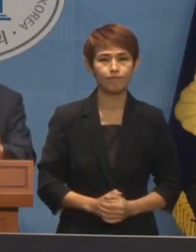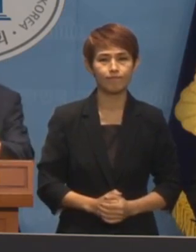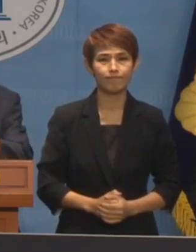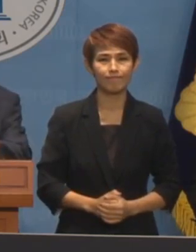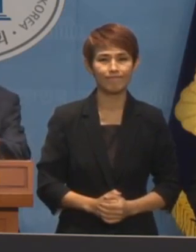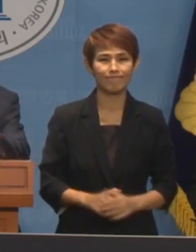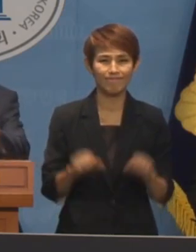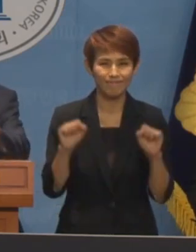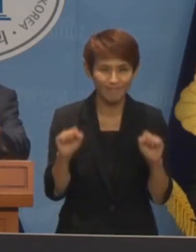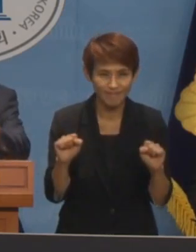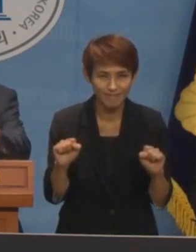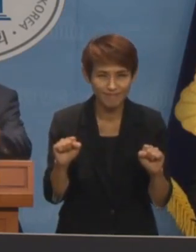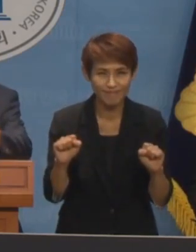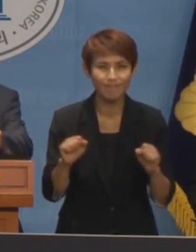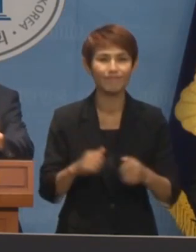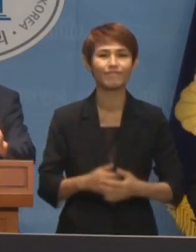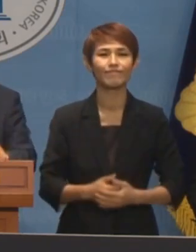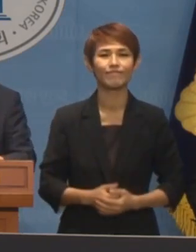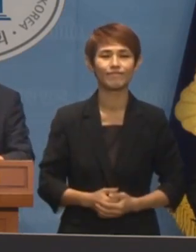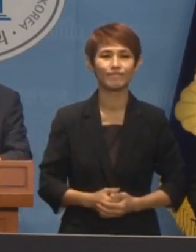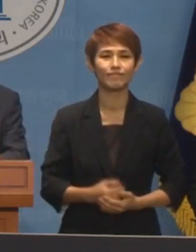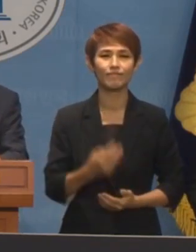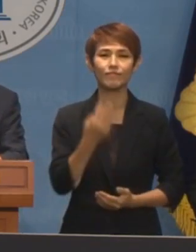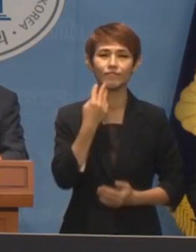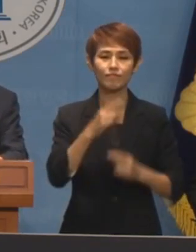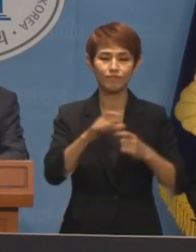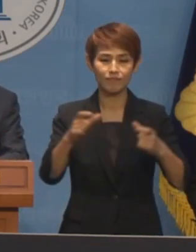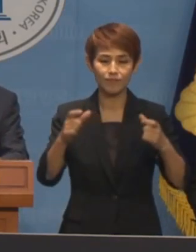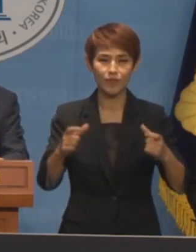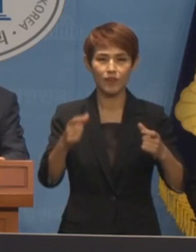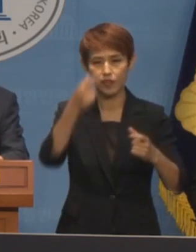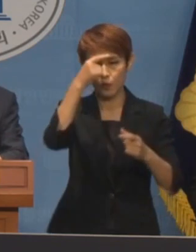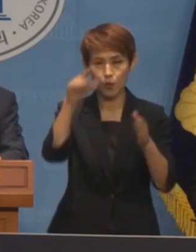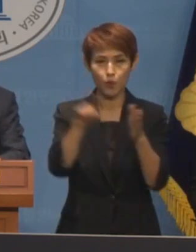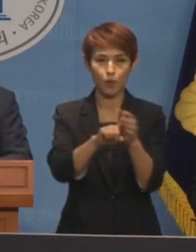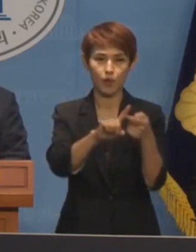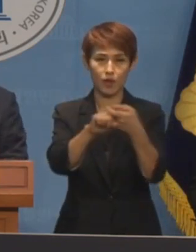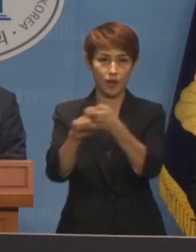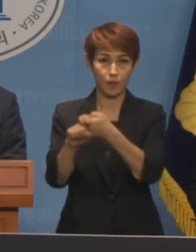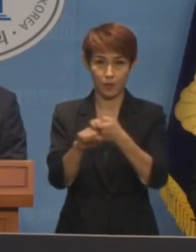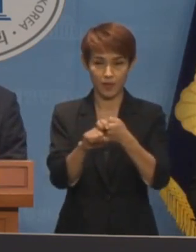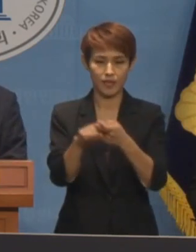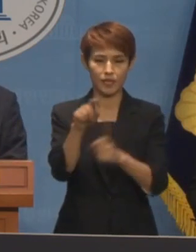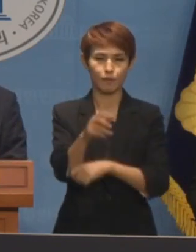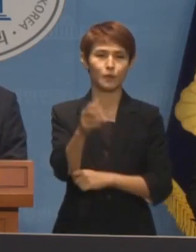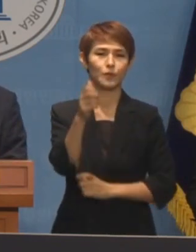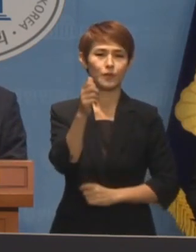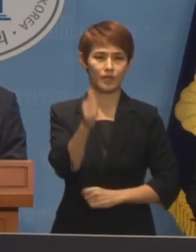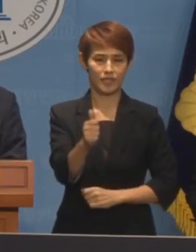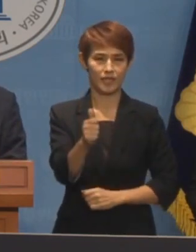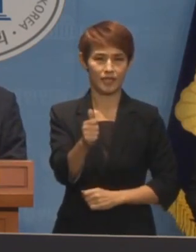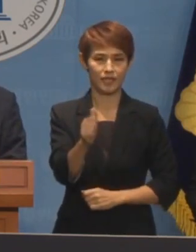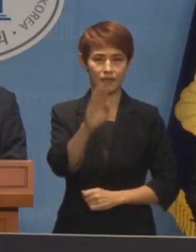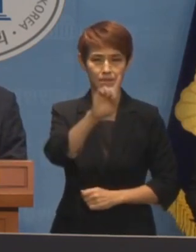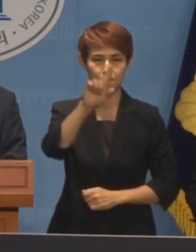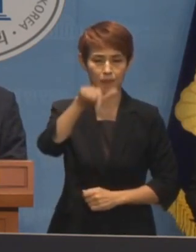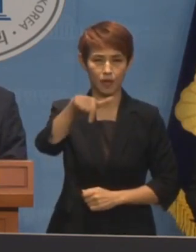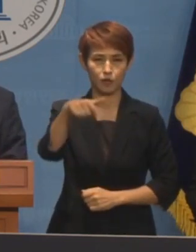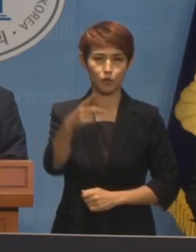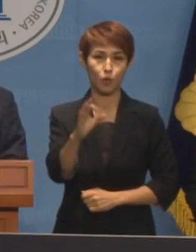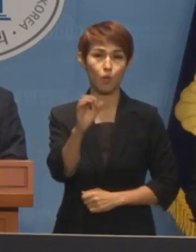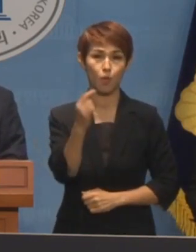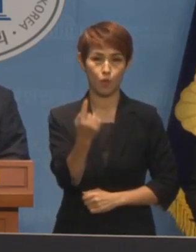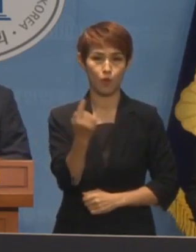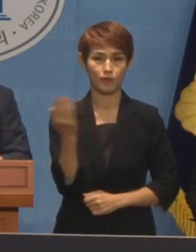네, 안녕하십니까. 수도권 기독교 총연합회 사무총장 박종호